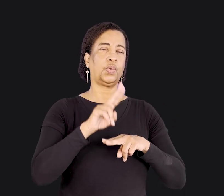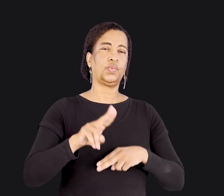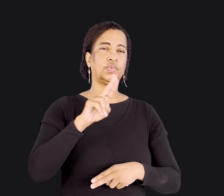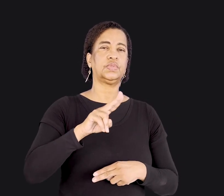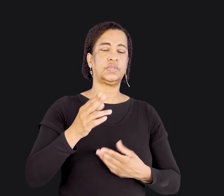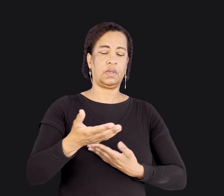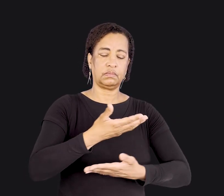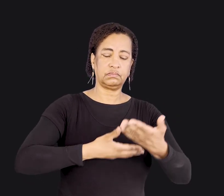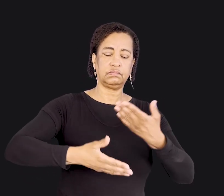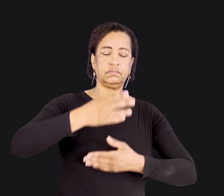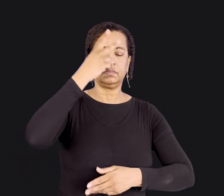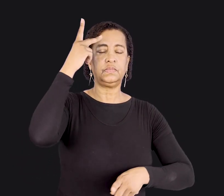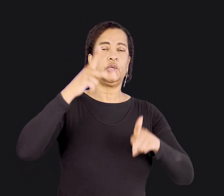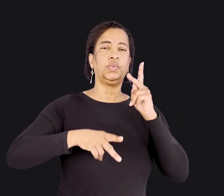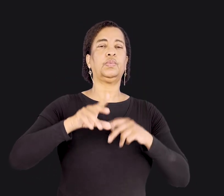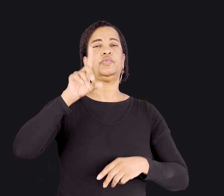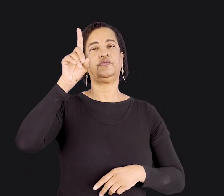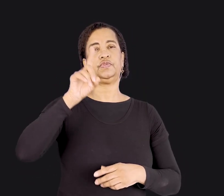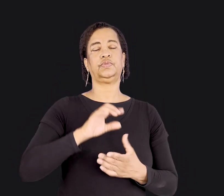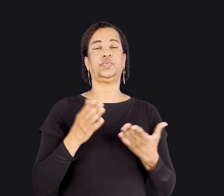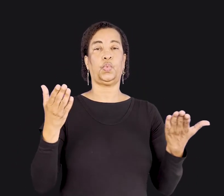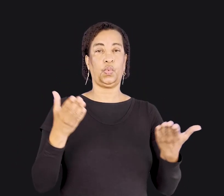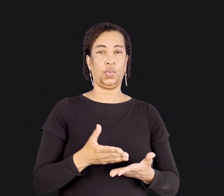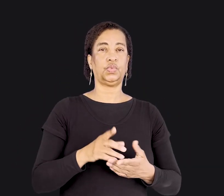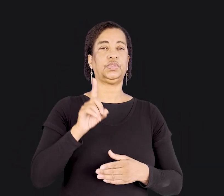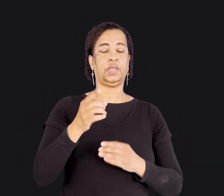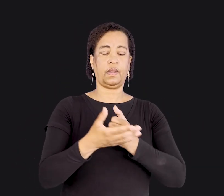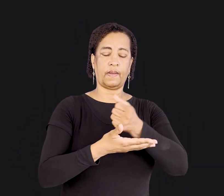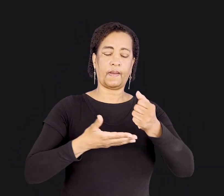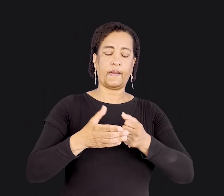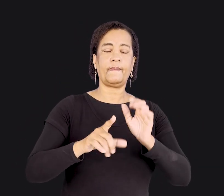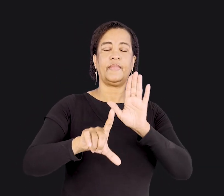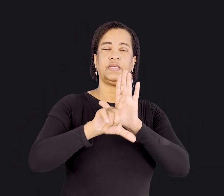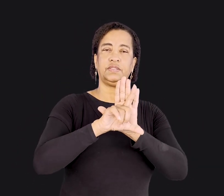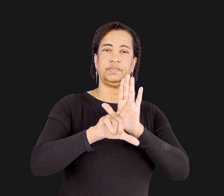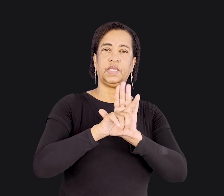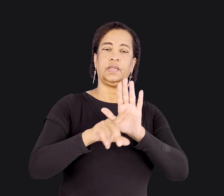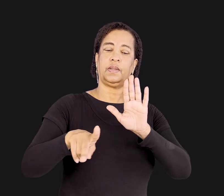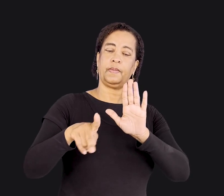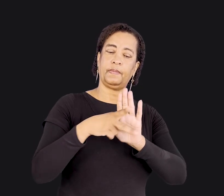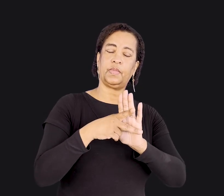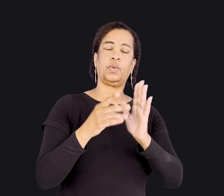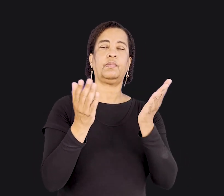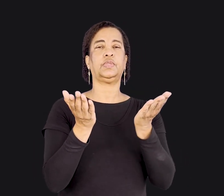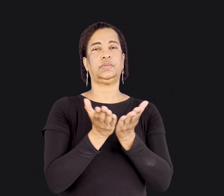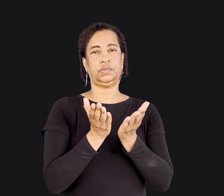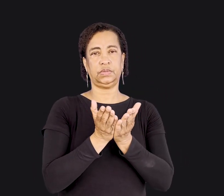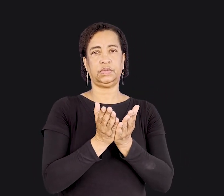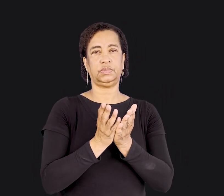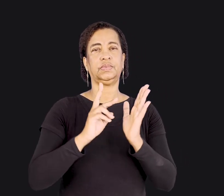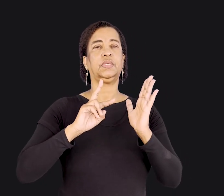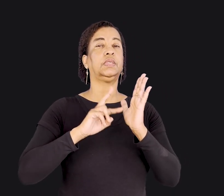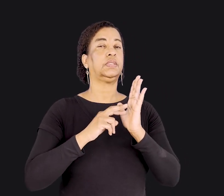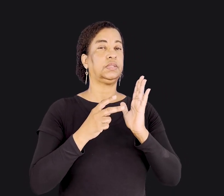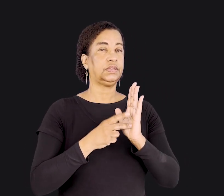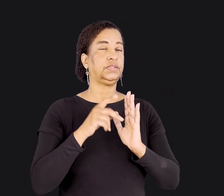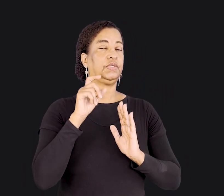hoje. Ele é a base para a lei canônica. Ser regido pela lei canônica significa simplesmente